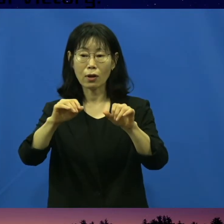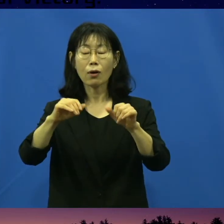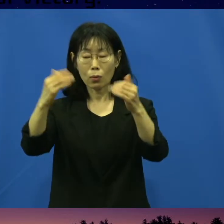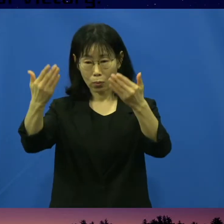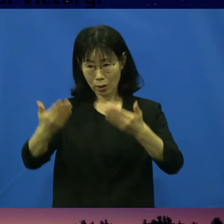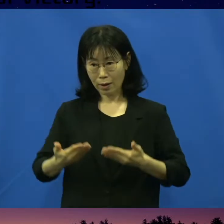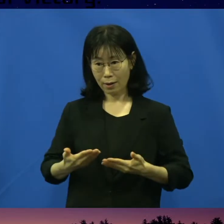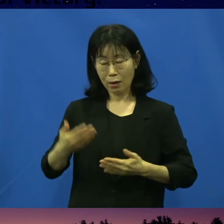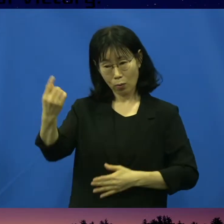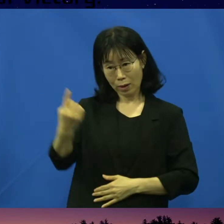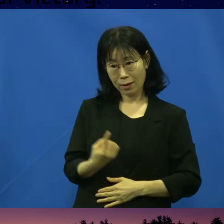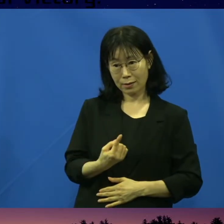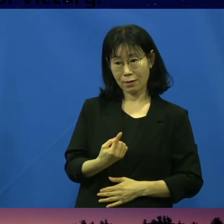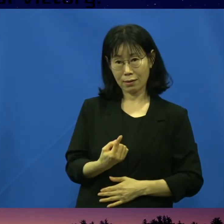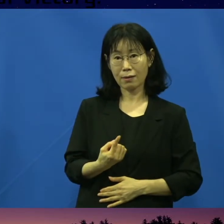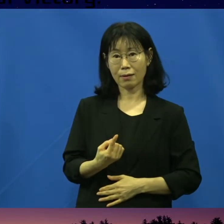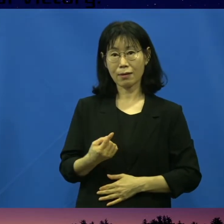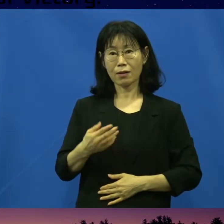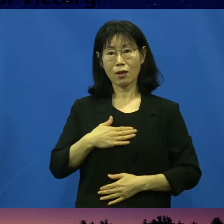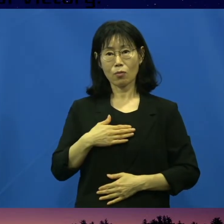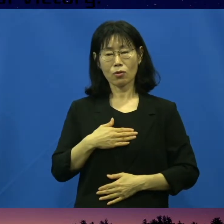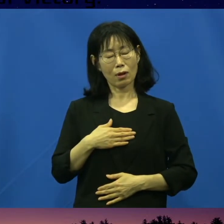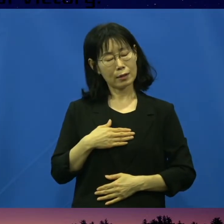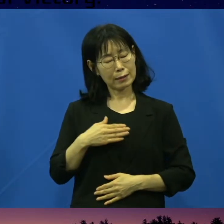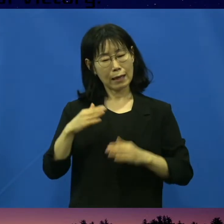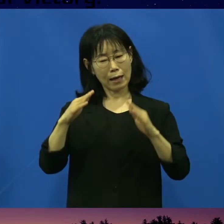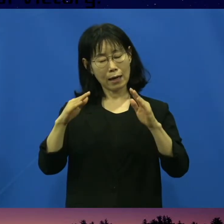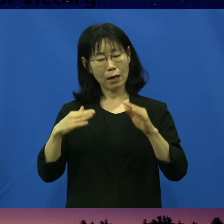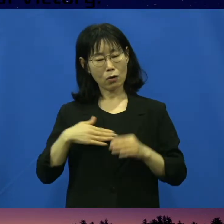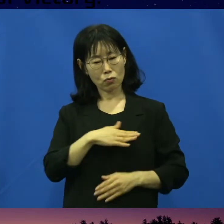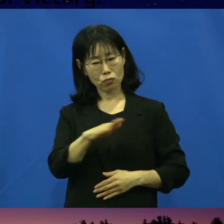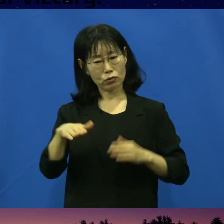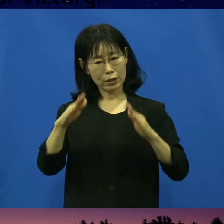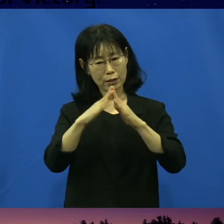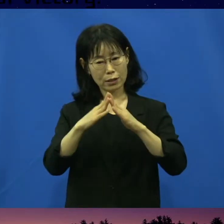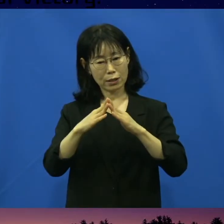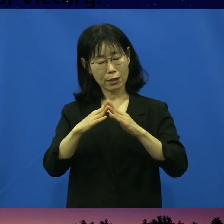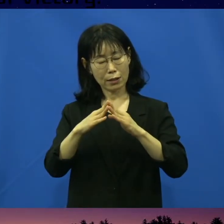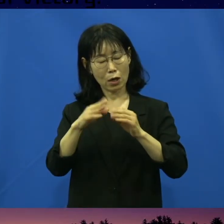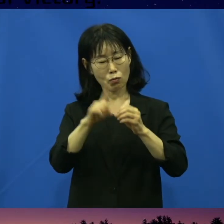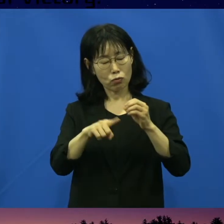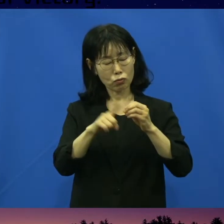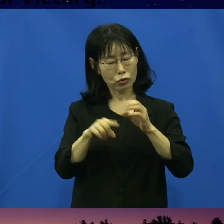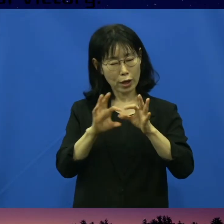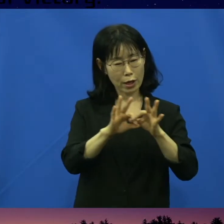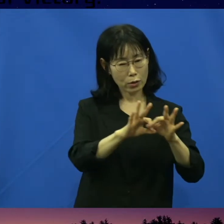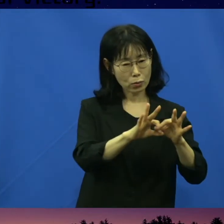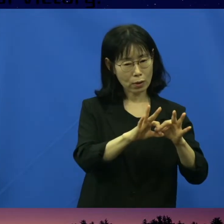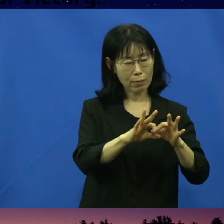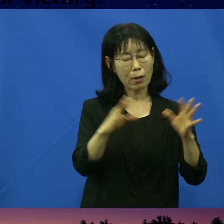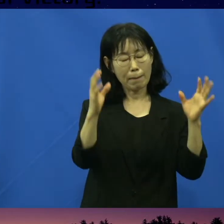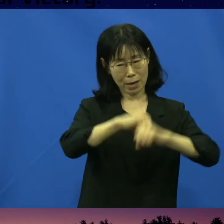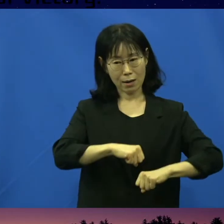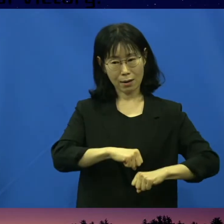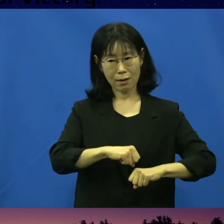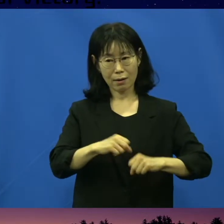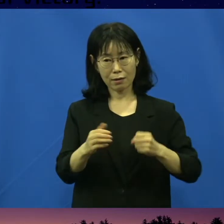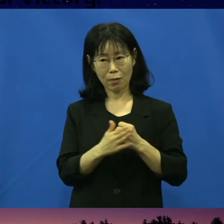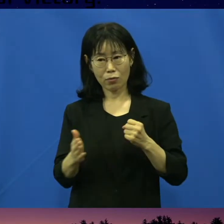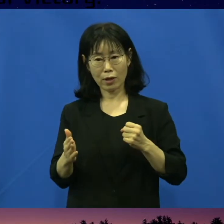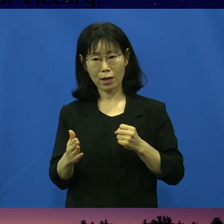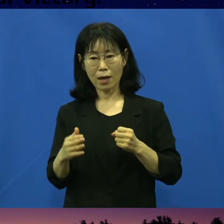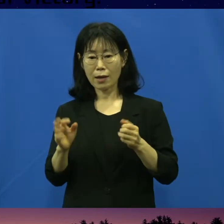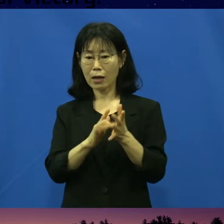그리고 그분이 생각하기에는 우리 집안은 예수를 안 믿으면 이게 진짜 망하겠다는 생각을 하니까 자꾸 우리 집안에 막 복음을 하는데,